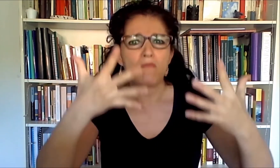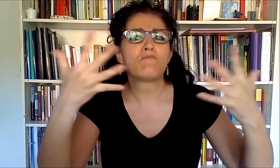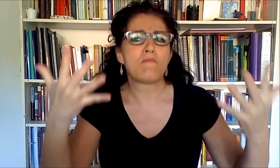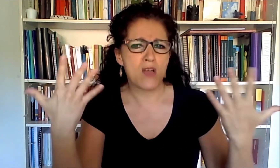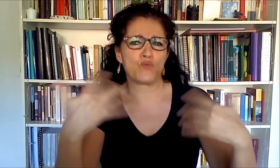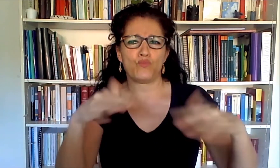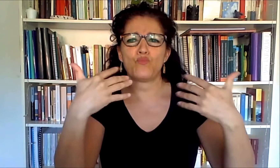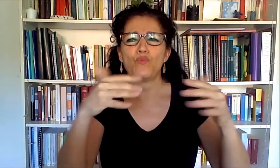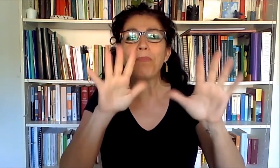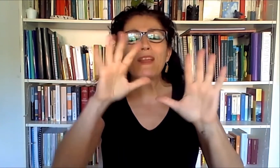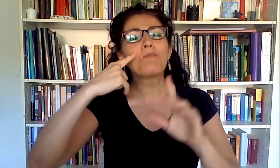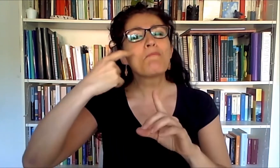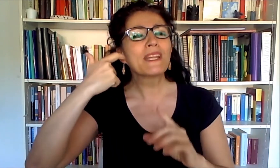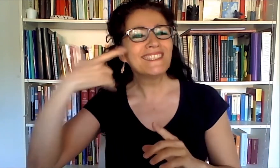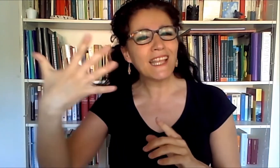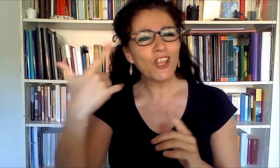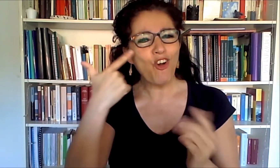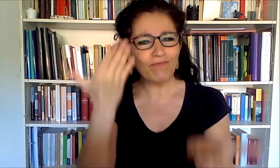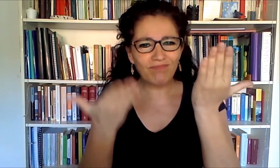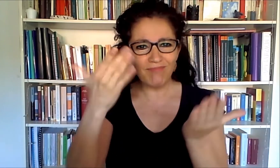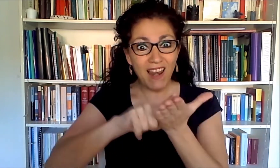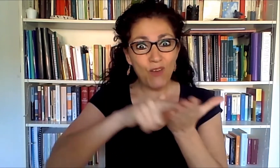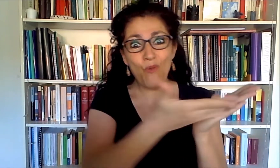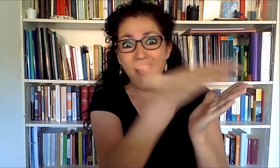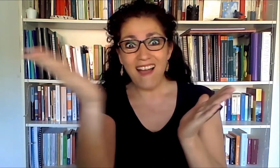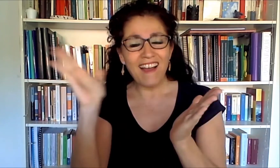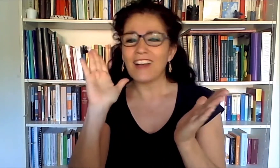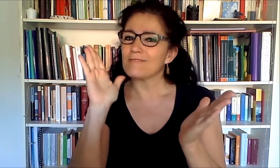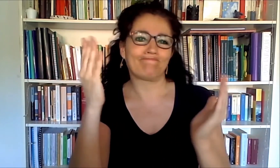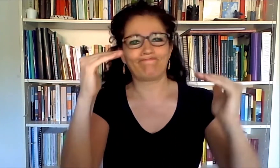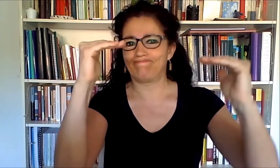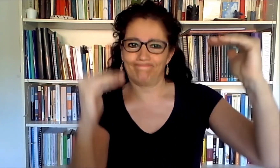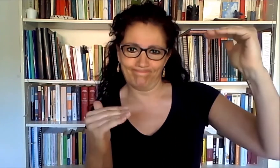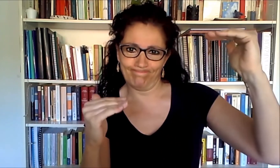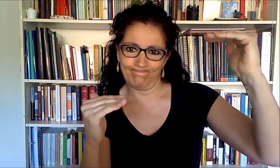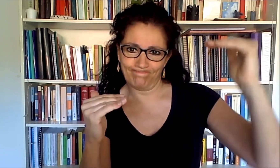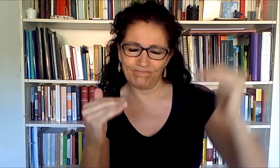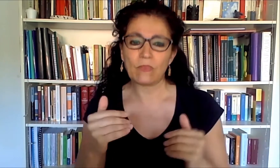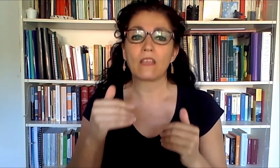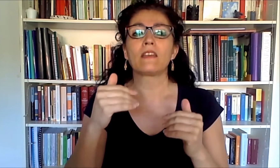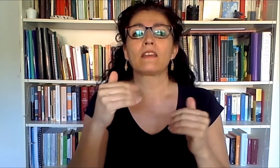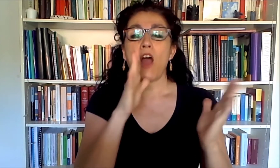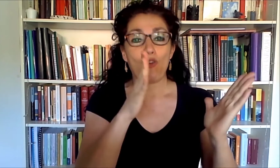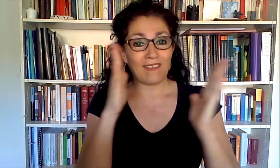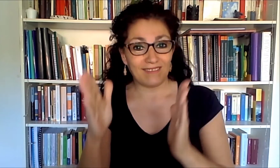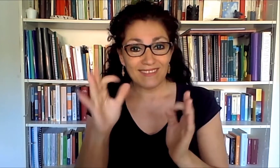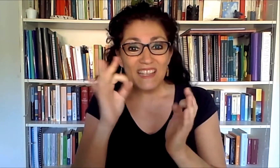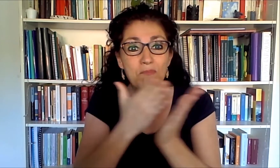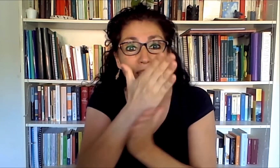del entorno. Respecto a los medios de comunicación, la presencia de la lengua asignada en la televisión es